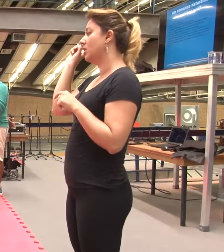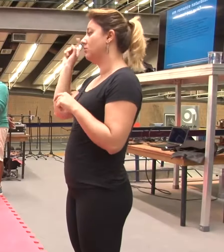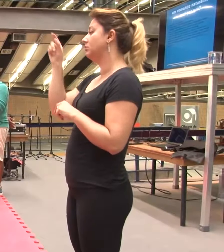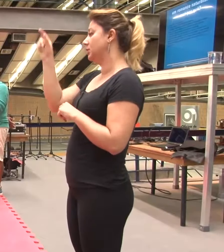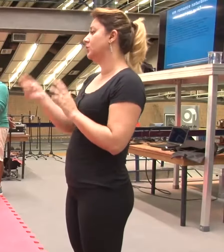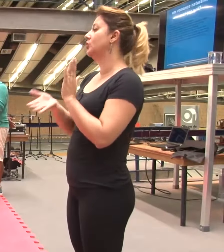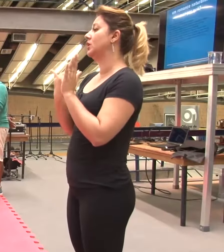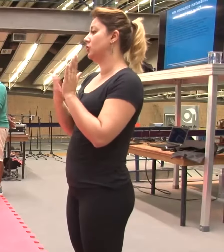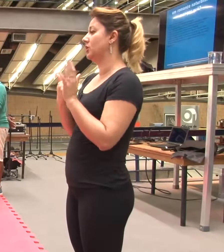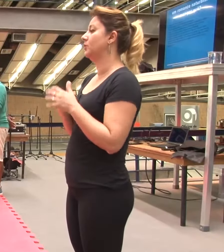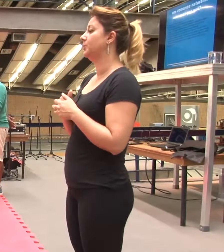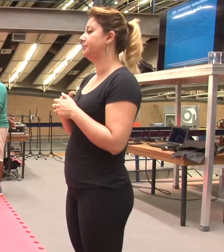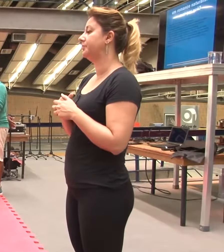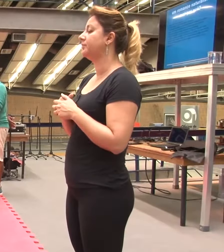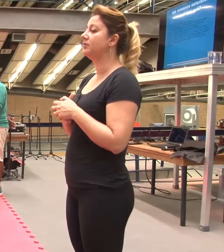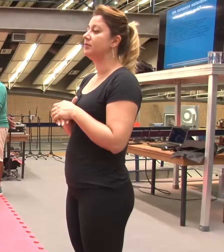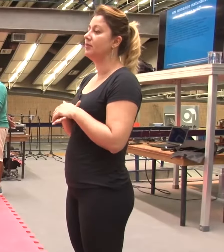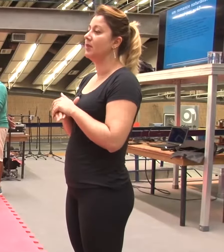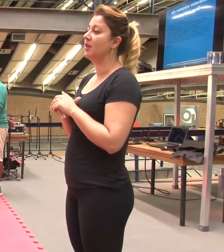Personagem, né?